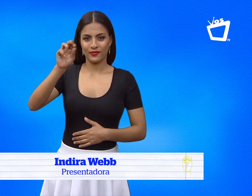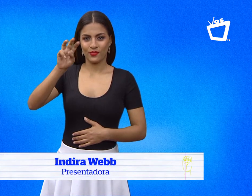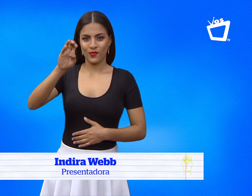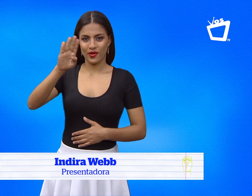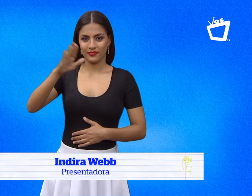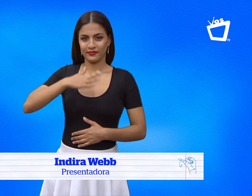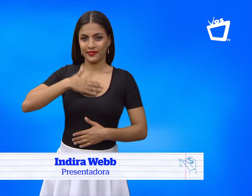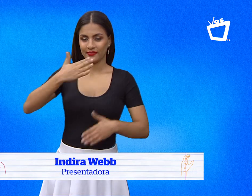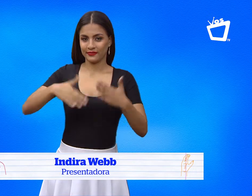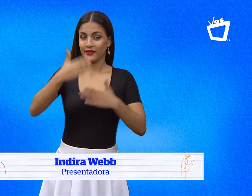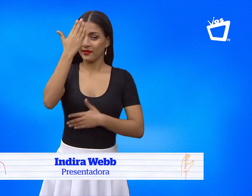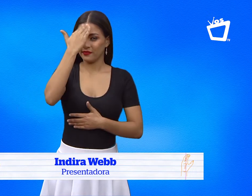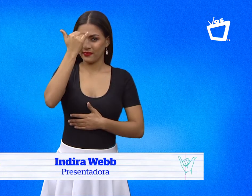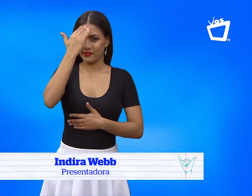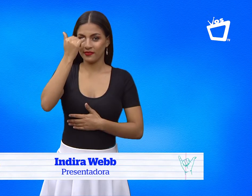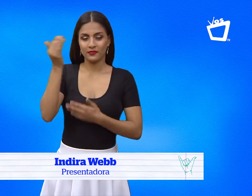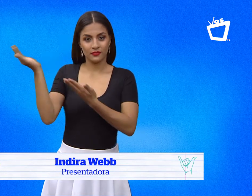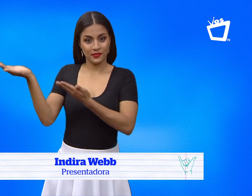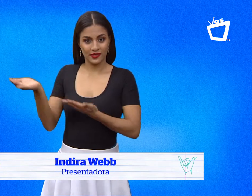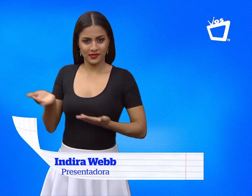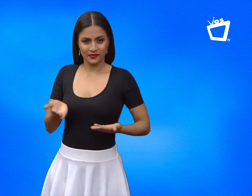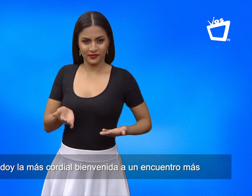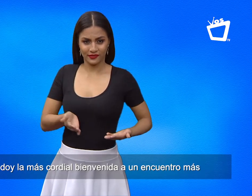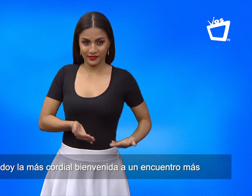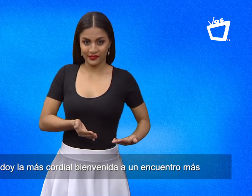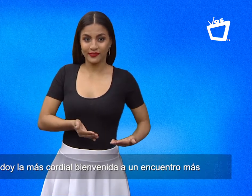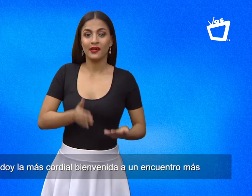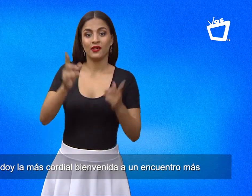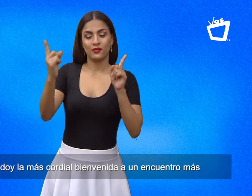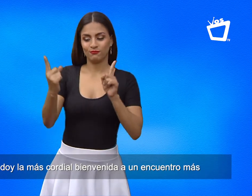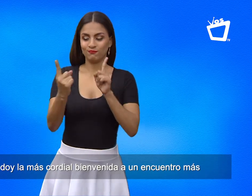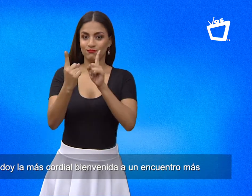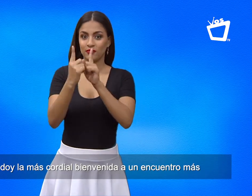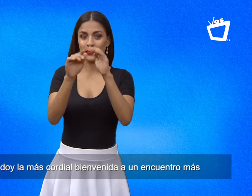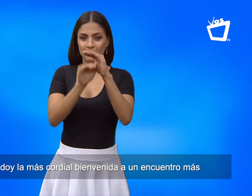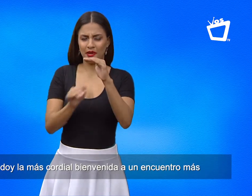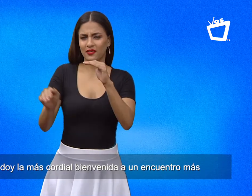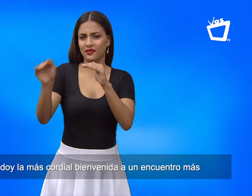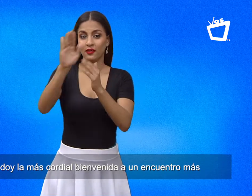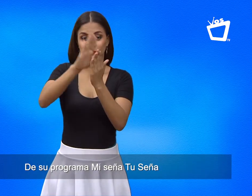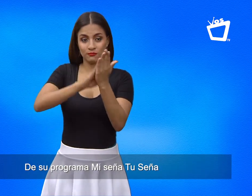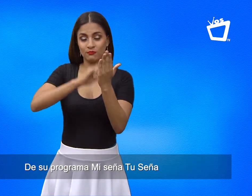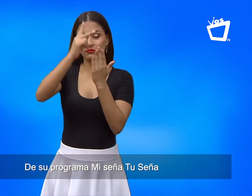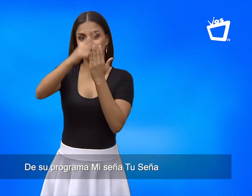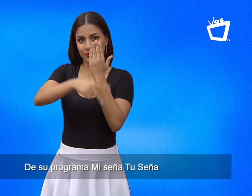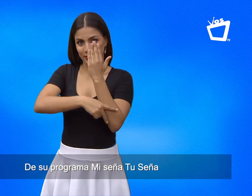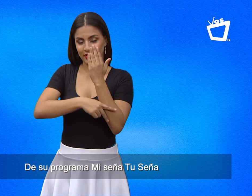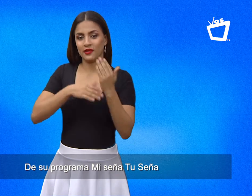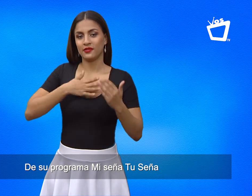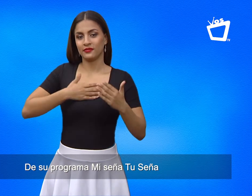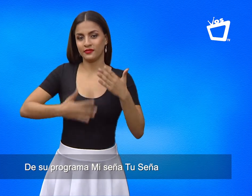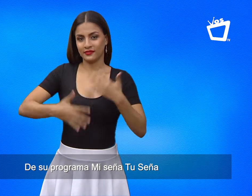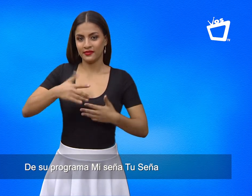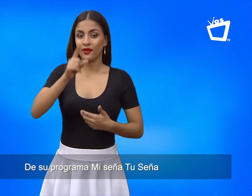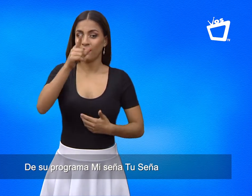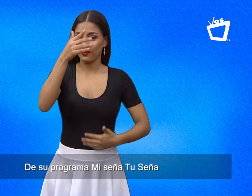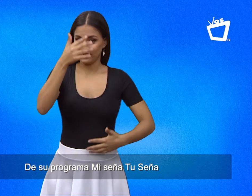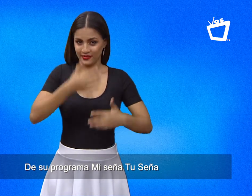Soy Indira Webb y mi seña es esta. Les doy la más cordial bienvenida a un encuentro más de su programa, Mi Seña, Tu